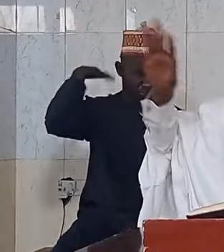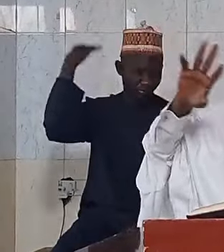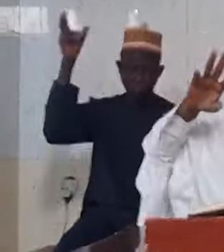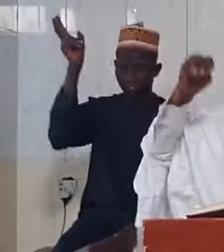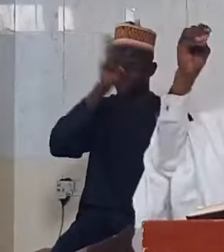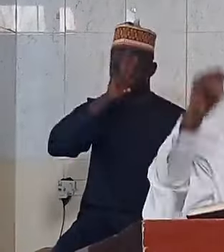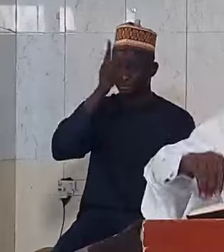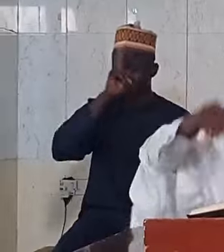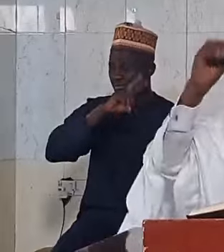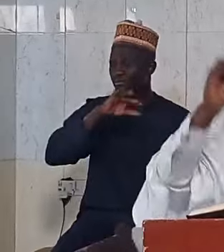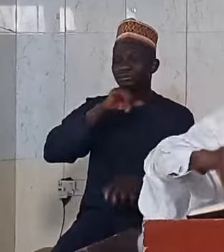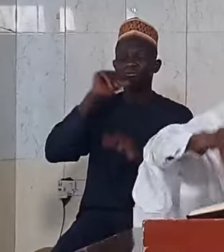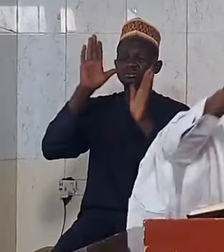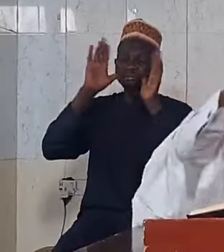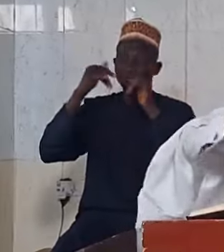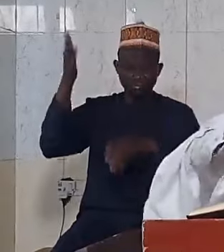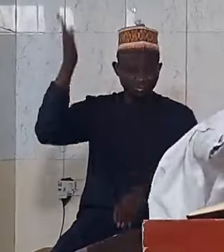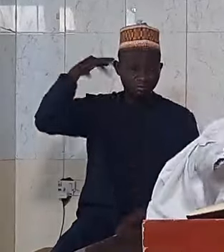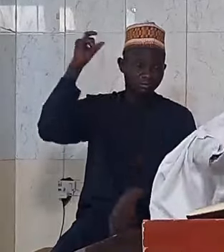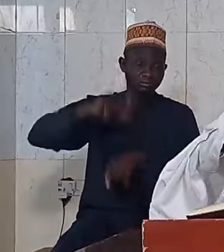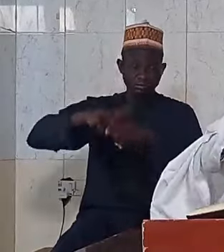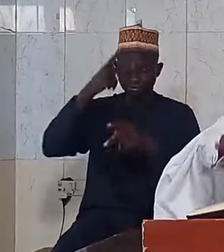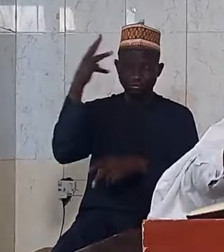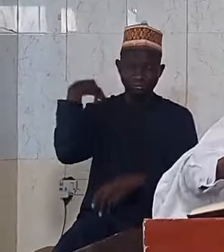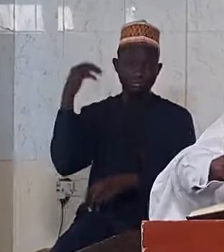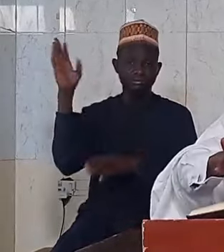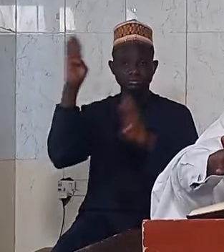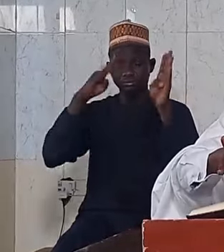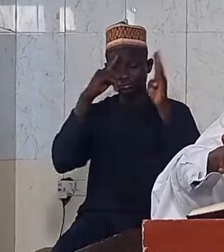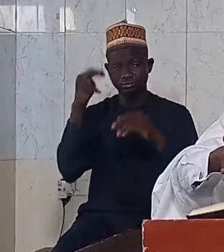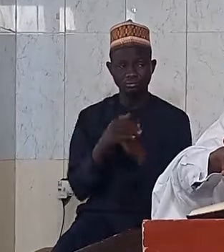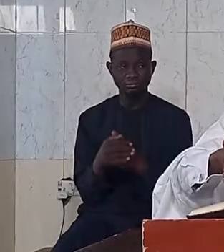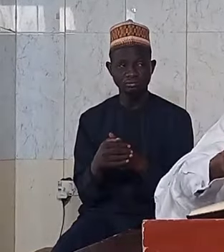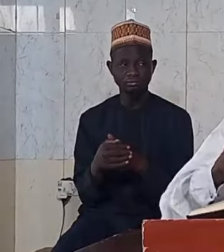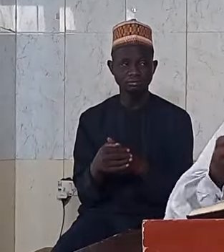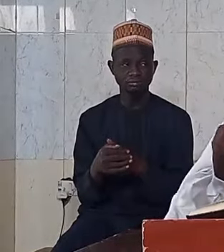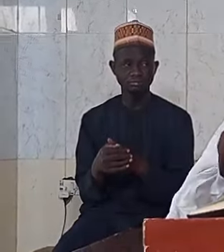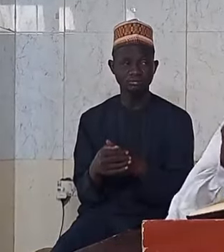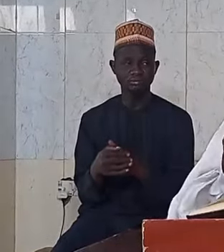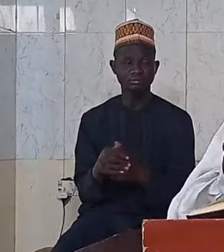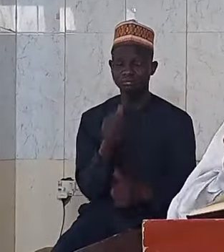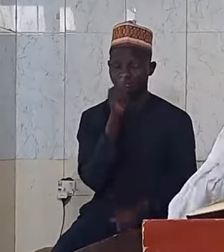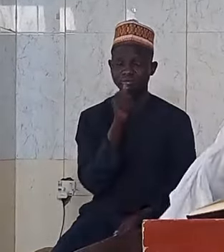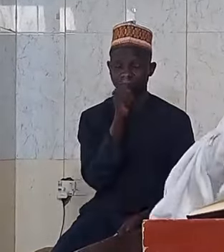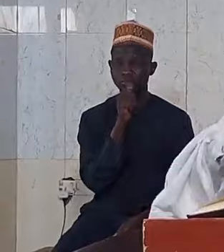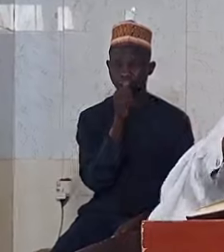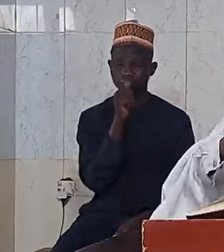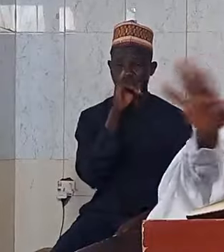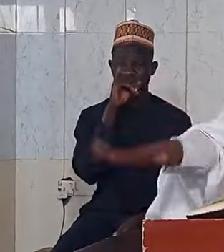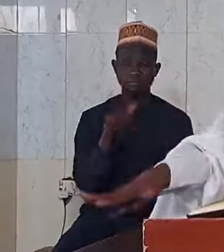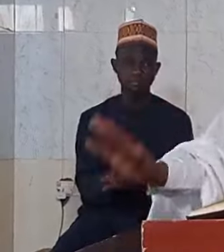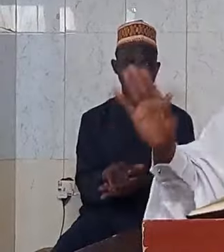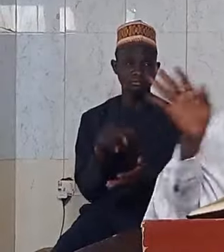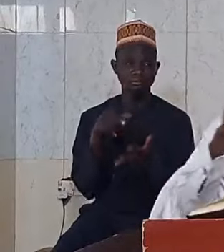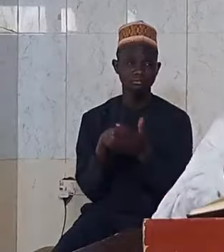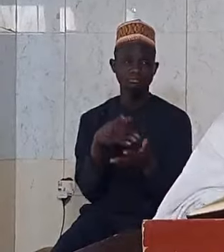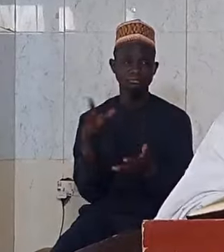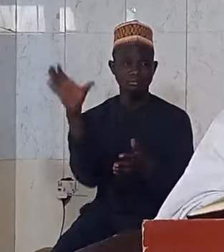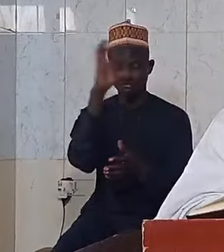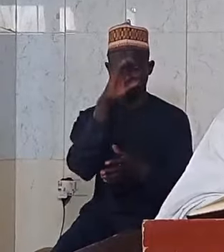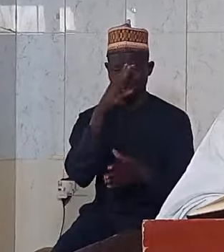jahiliya kafirin asali da manzon Allah sallallahu alaihi wasallam ya yaka sirrin da ke cikin shirkar su ita ce wannan